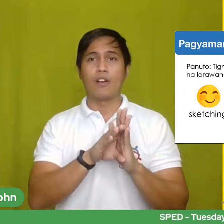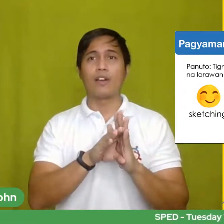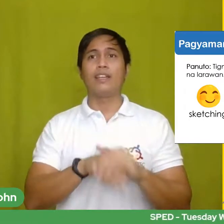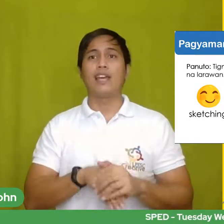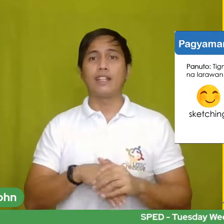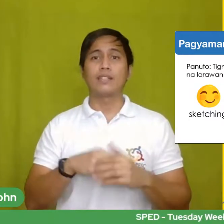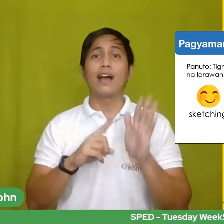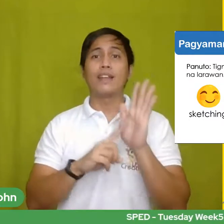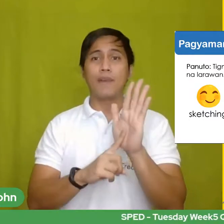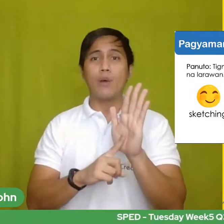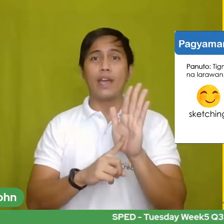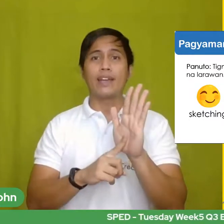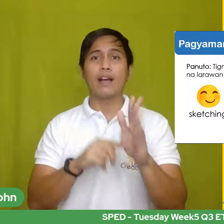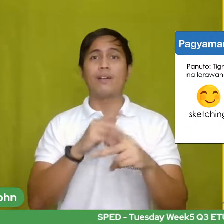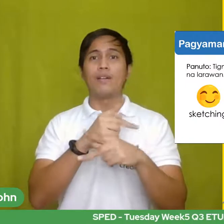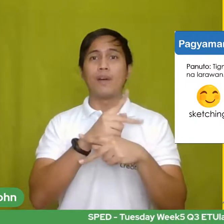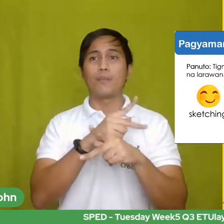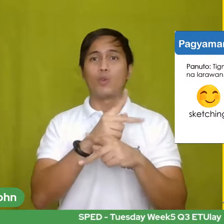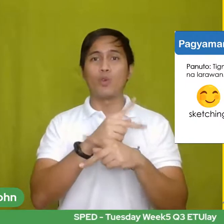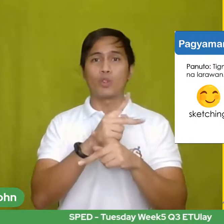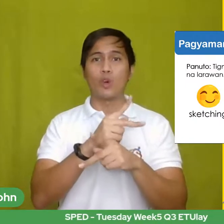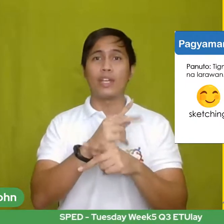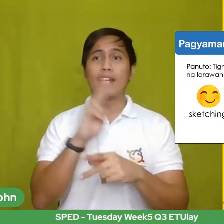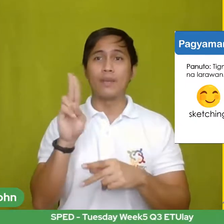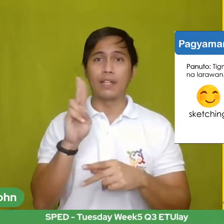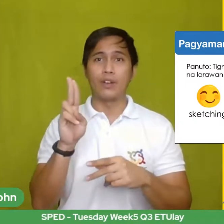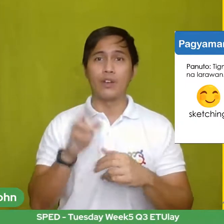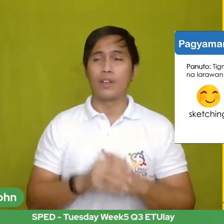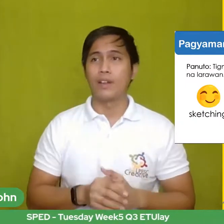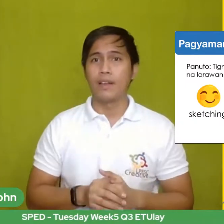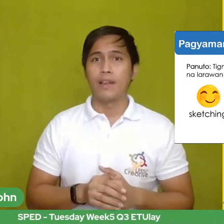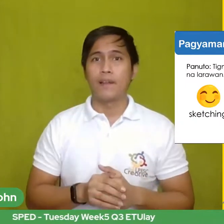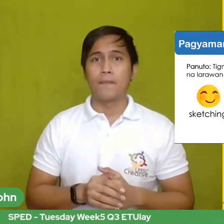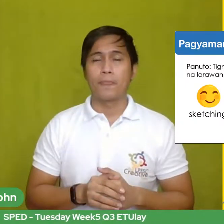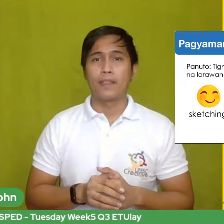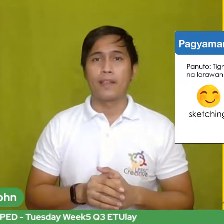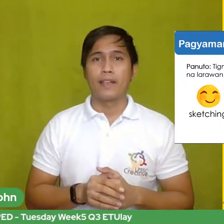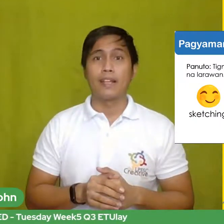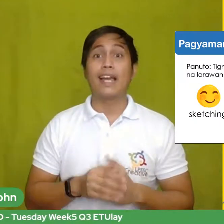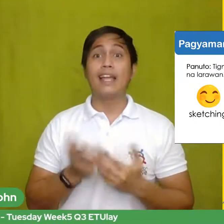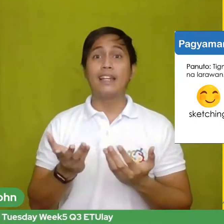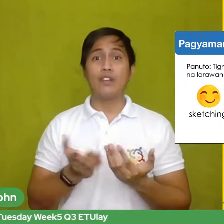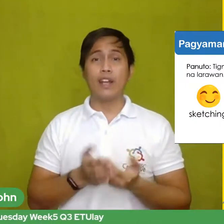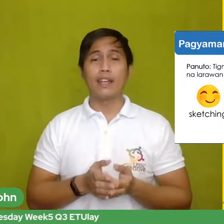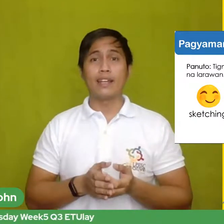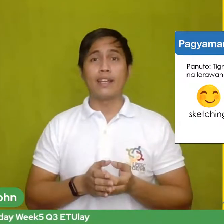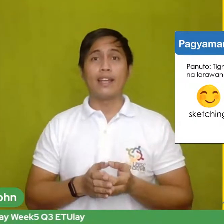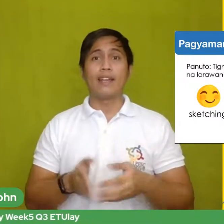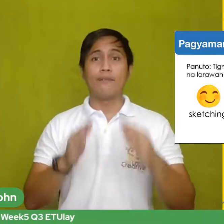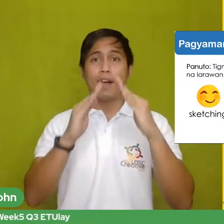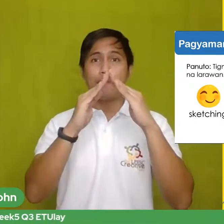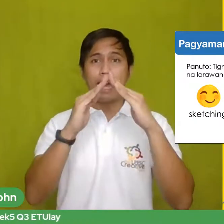okay, yan sa mga halimbawa ng mga produktong ginamitan nun. Kagaya ng ano rin, ng mga